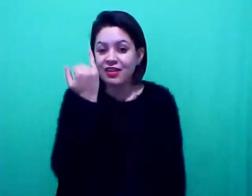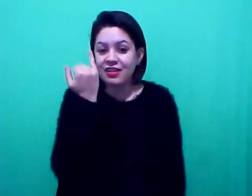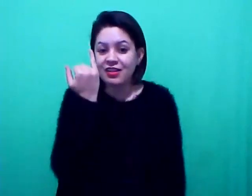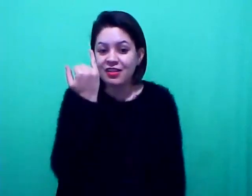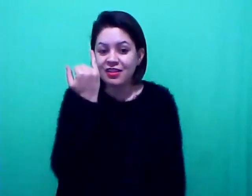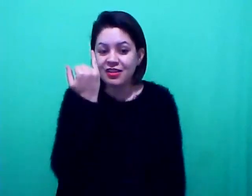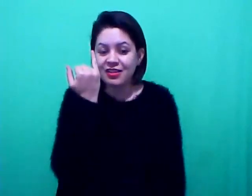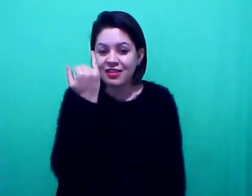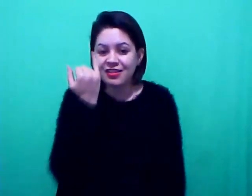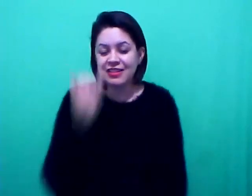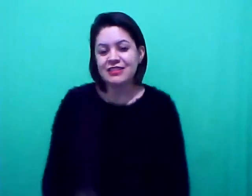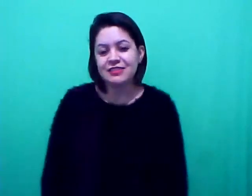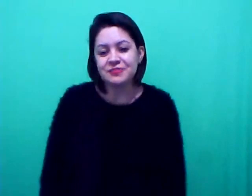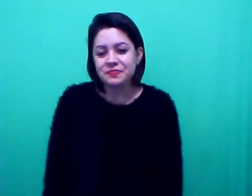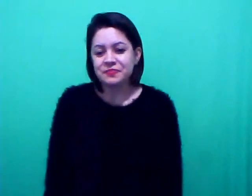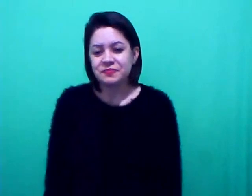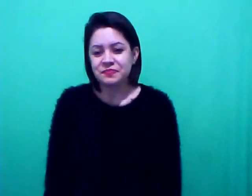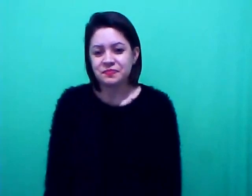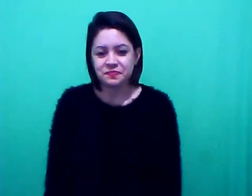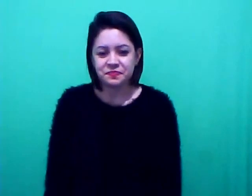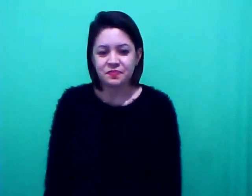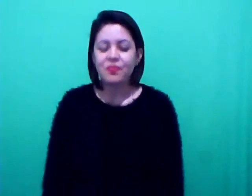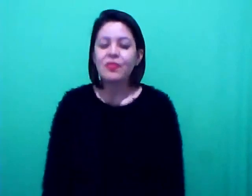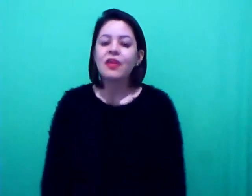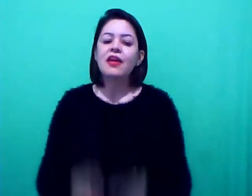Então, todos esses pontos é importante, né?